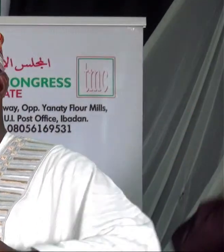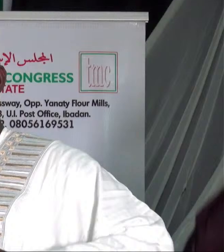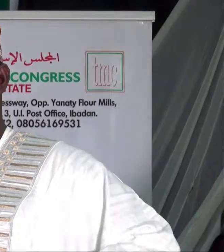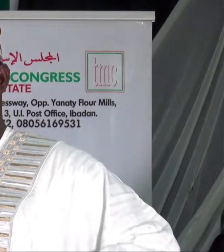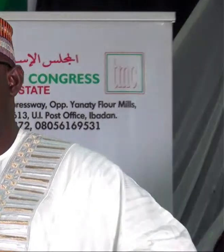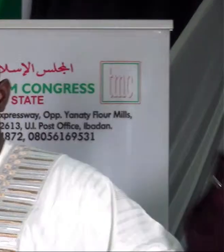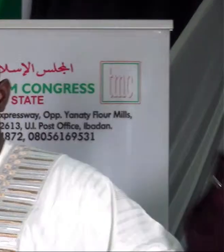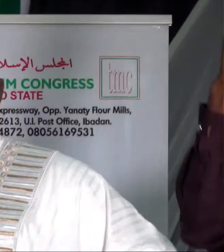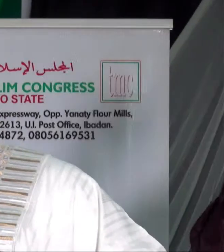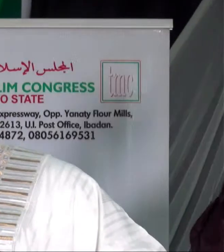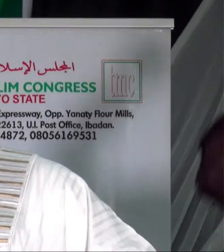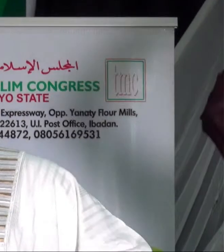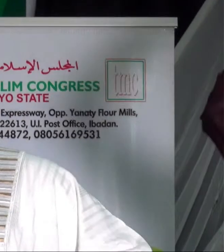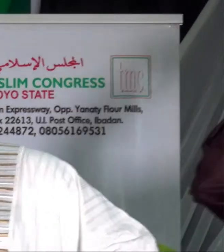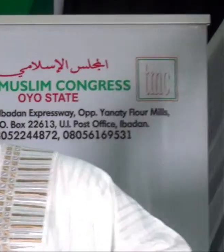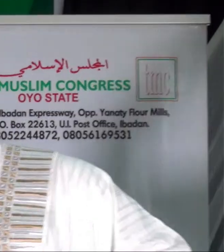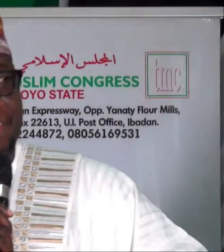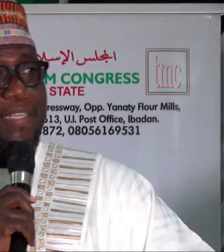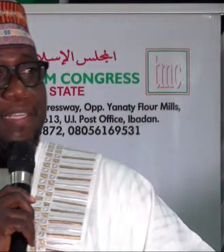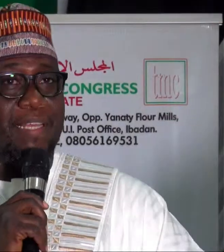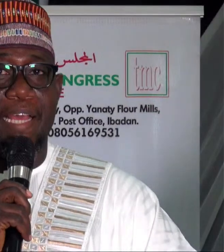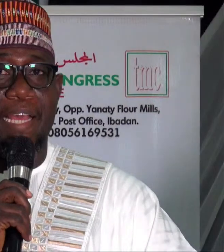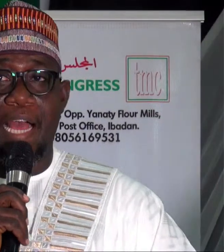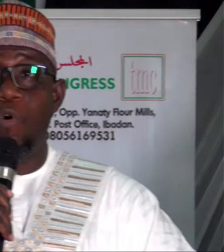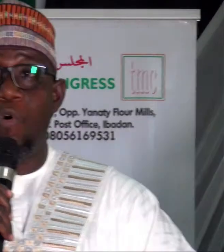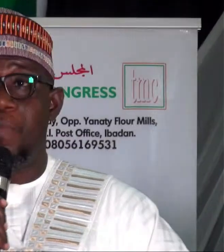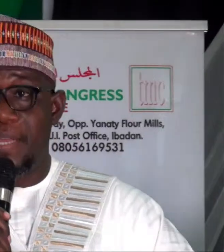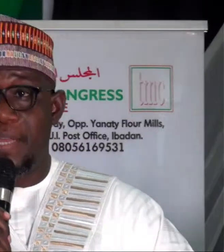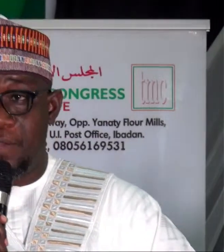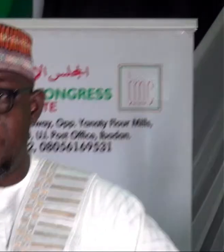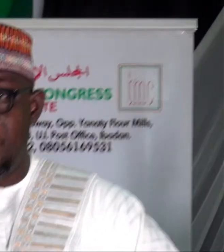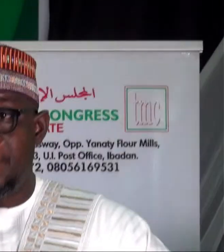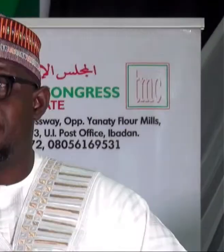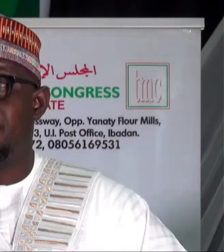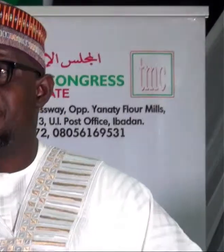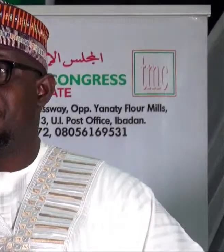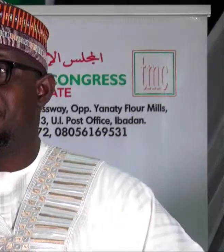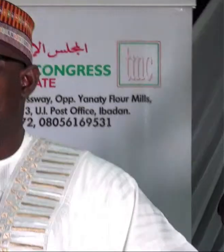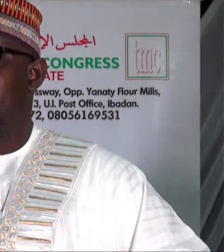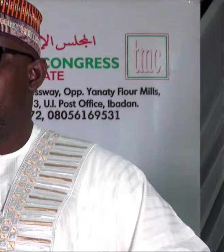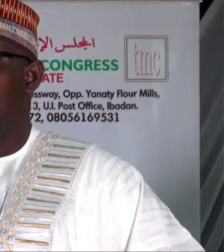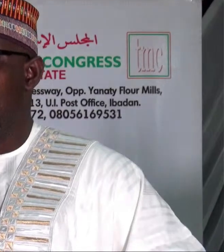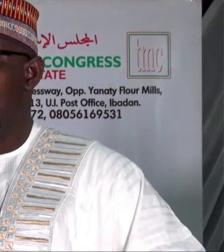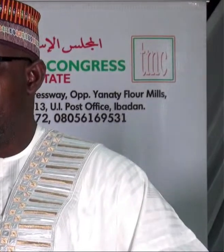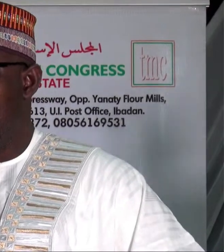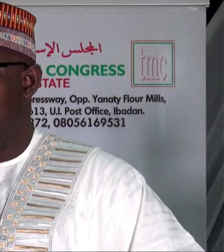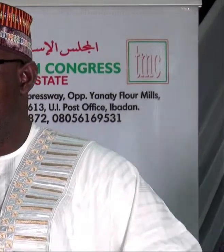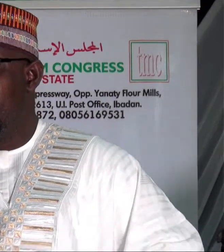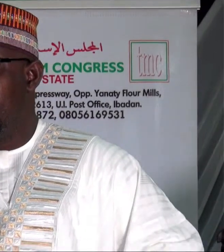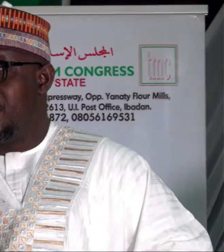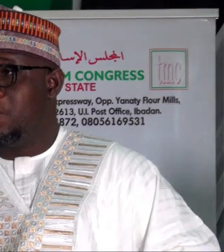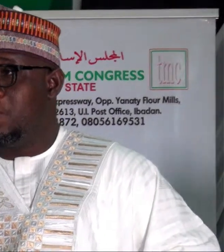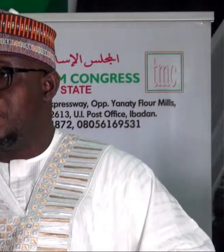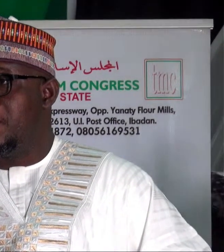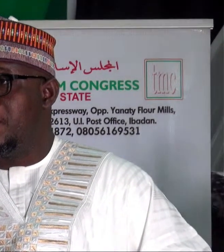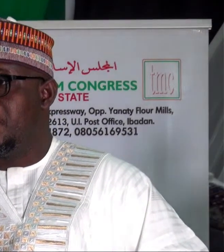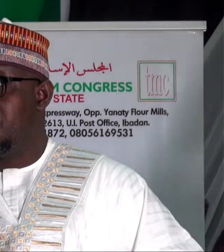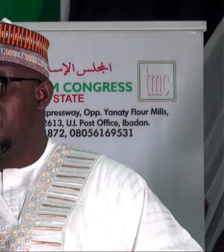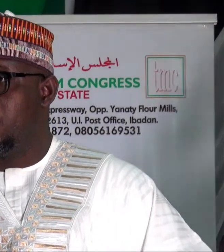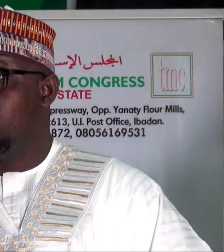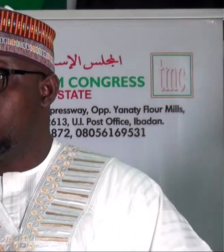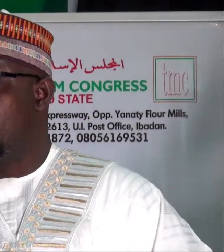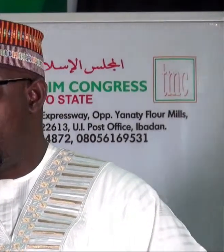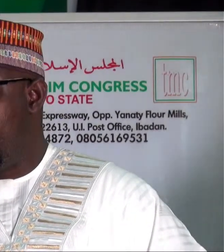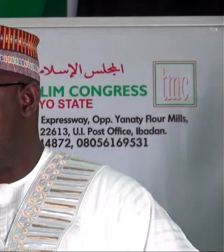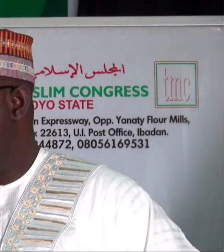mo ki awon omo kin na, mo ki awon